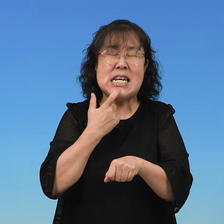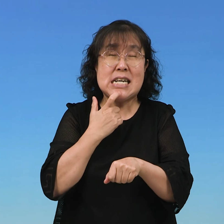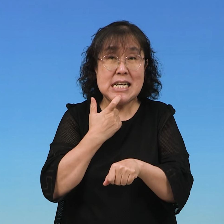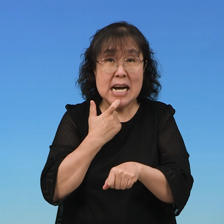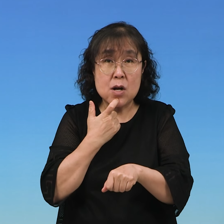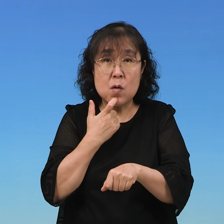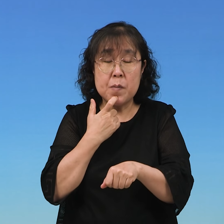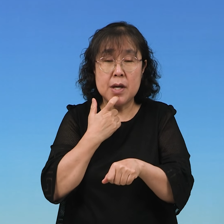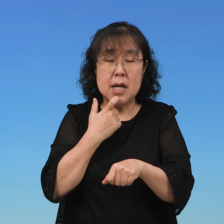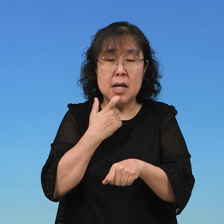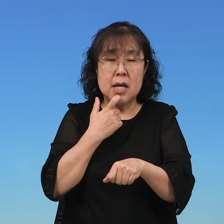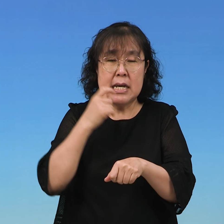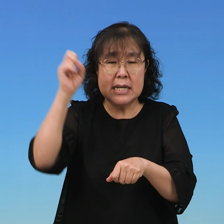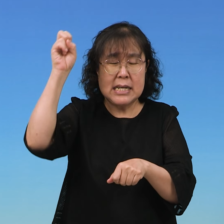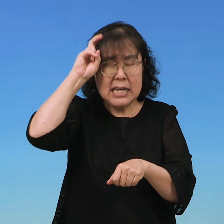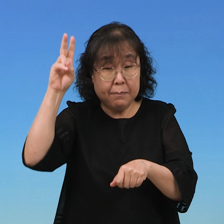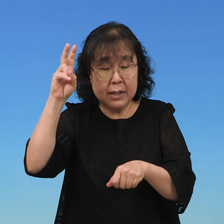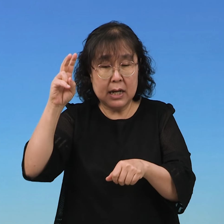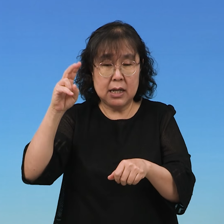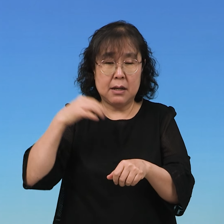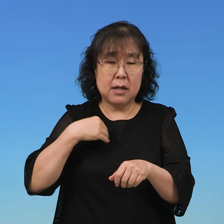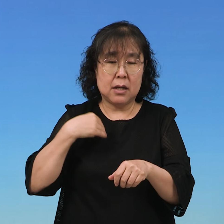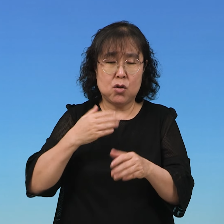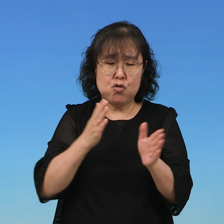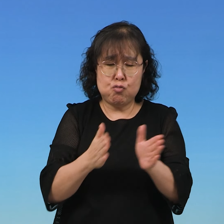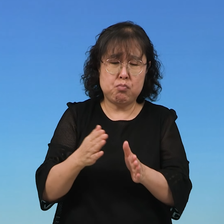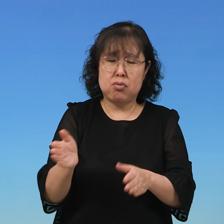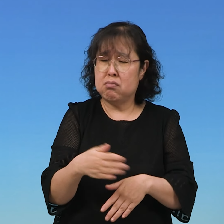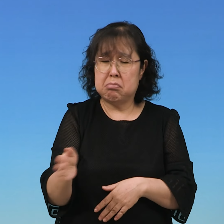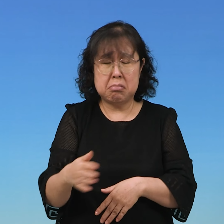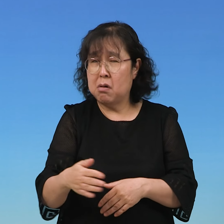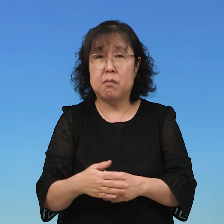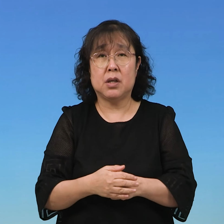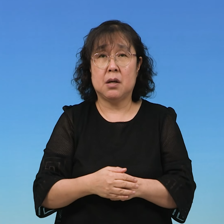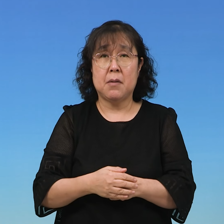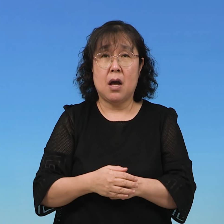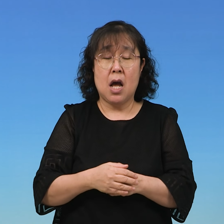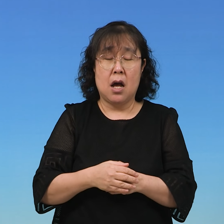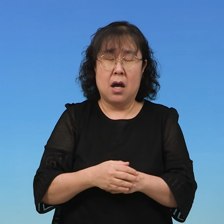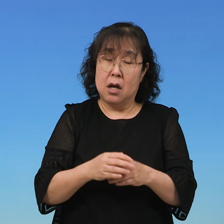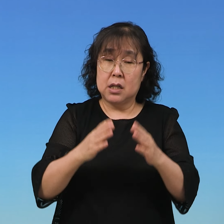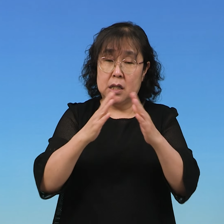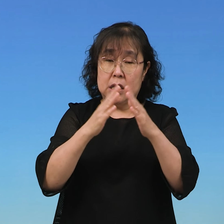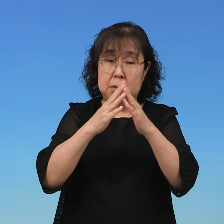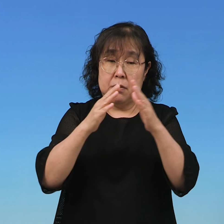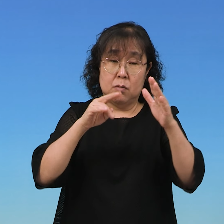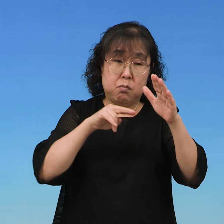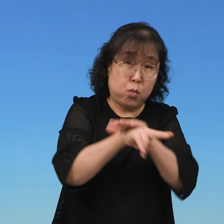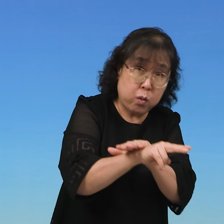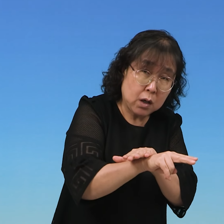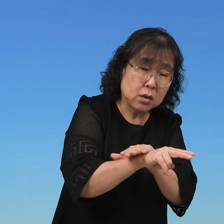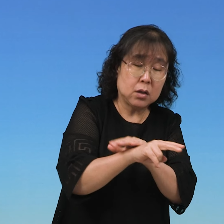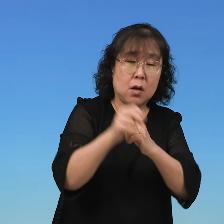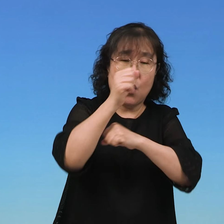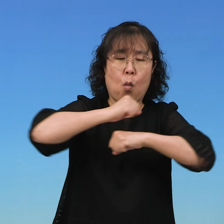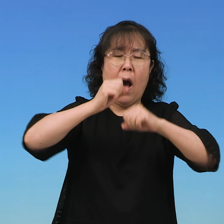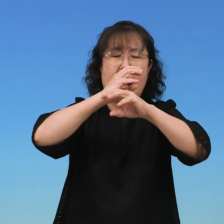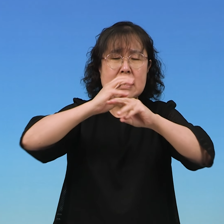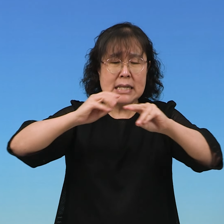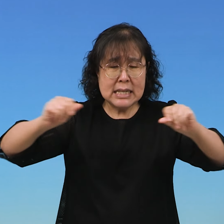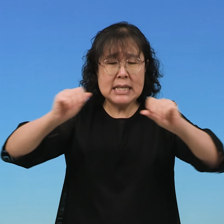그것도 우발적인 어떤 일 때문에 집을 도망치듯 뛰쳐나와가지고 광야로 들어가 있는 이 상황 자체가요,